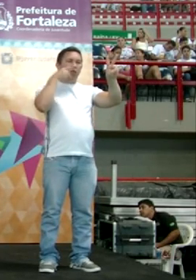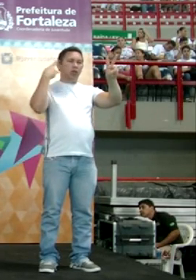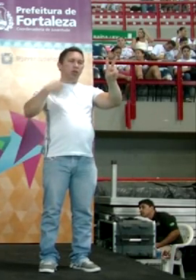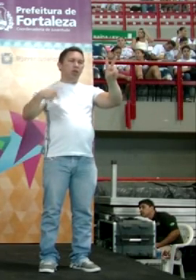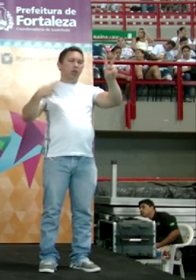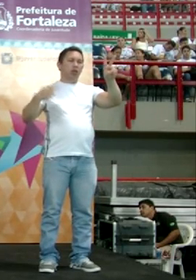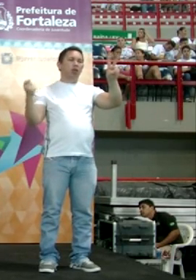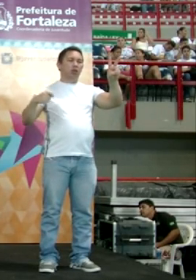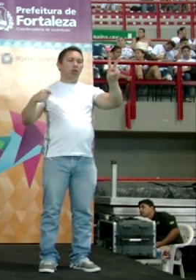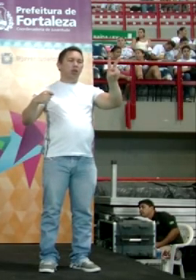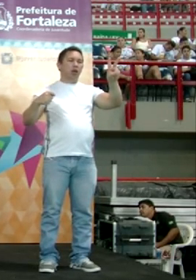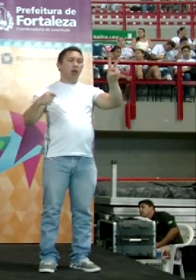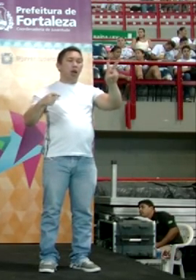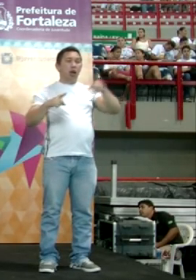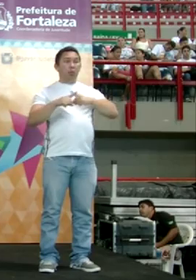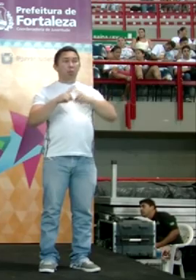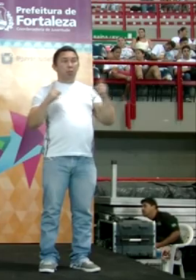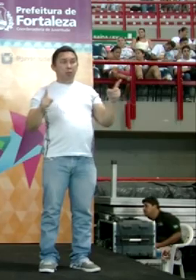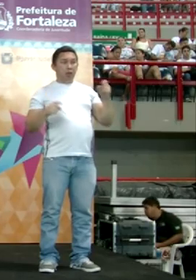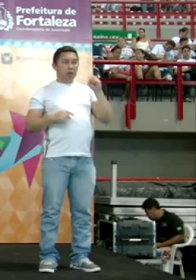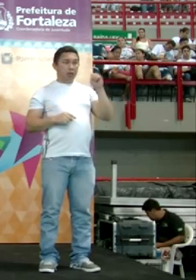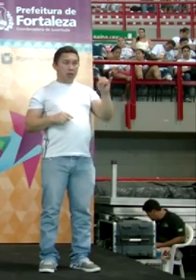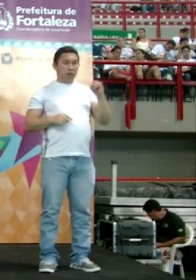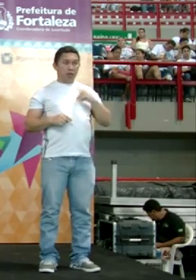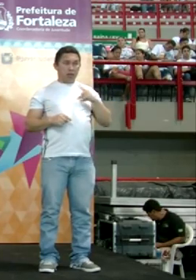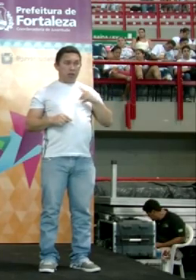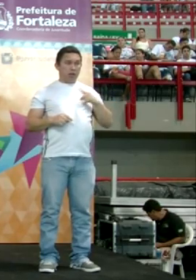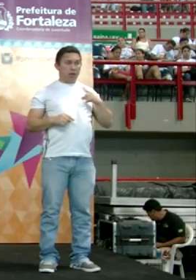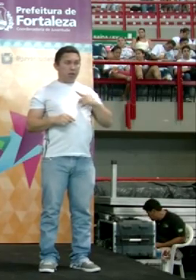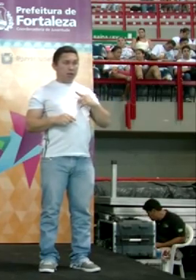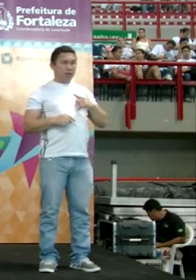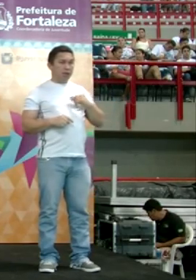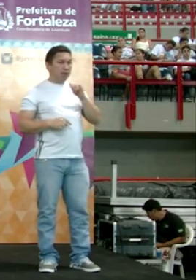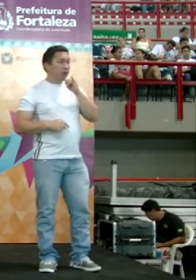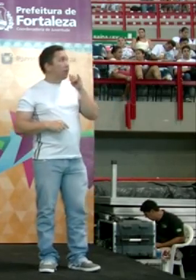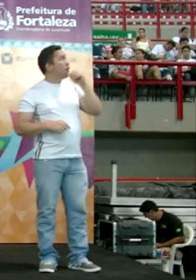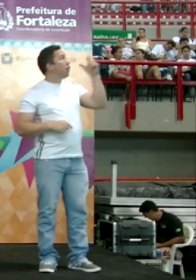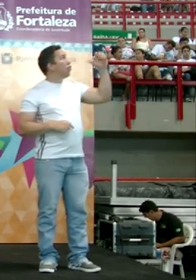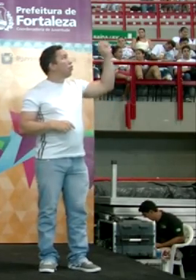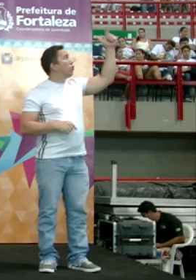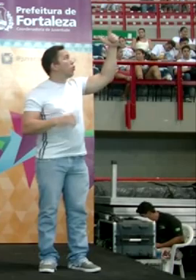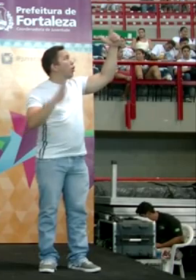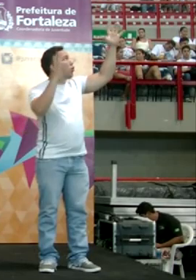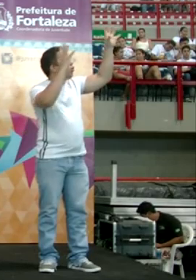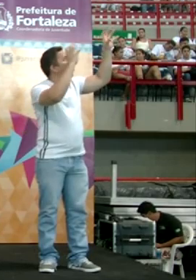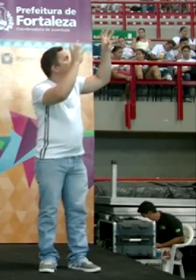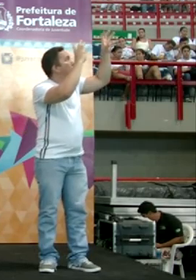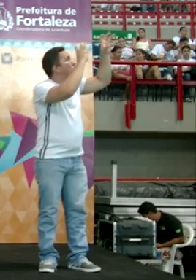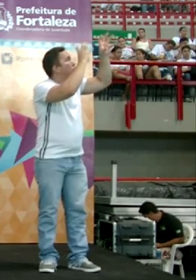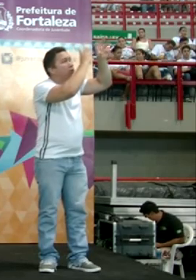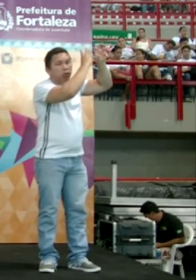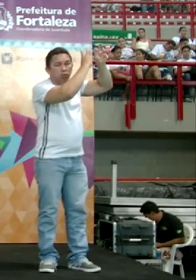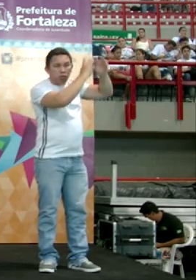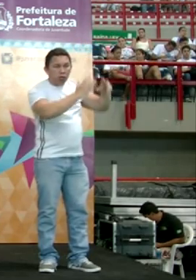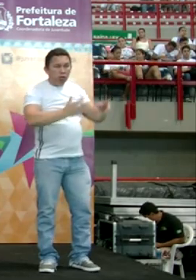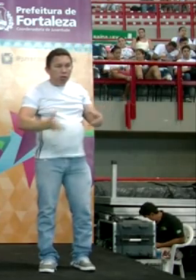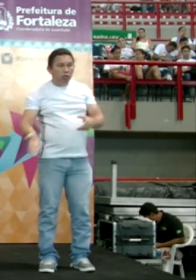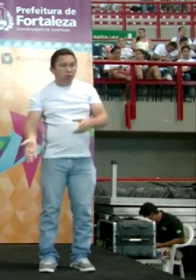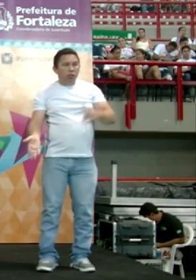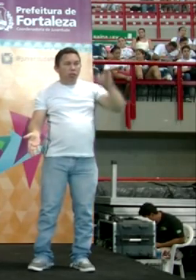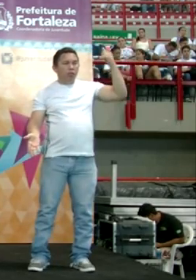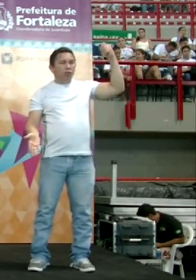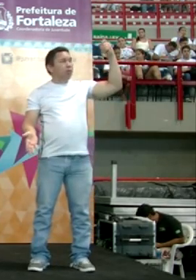elétrica, tá? O problema é que se passar 2 dias nublado, acabou-se, vai acabar a energia elétrica. Então a gente precisa